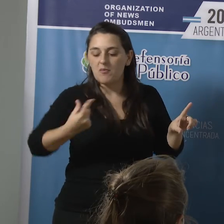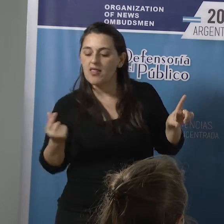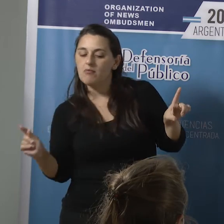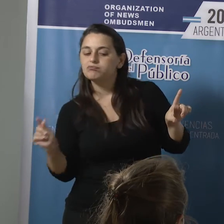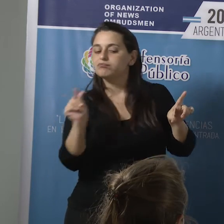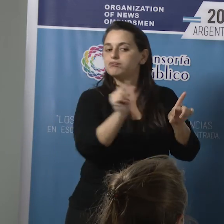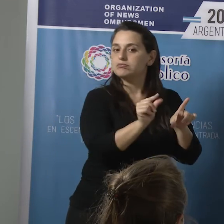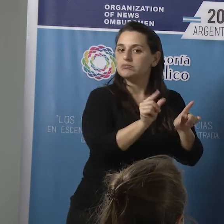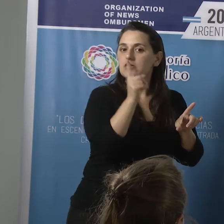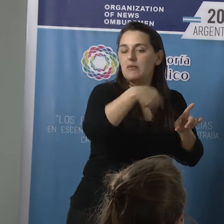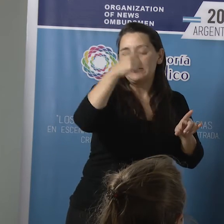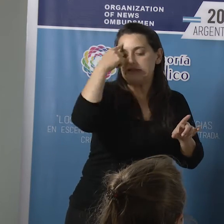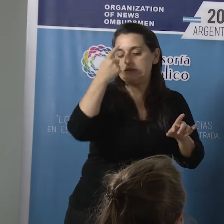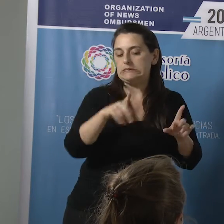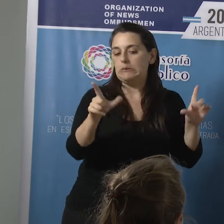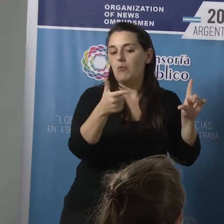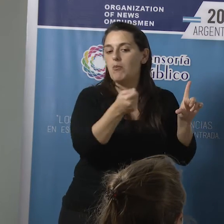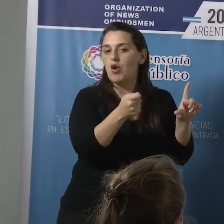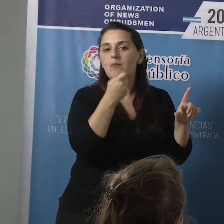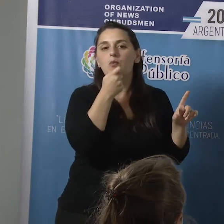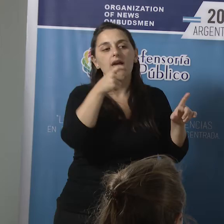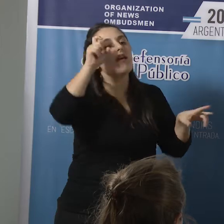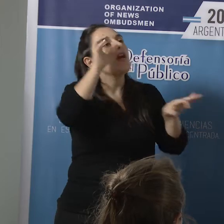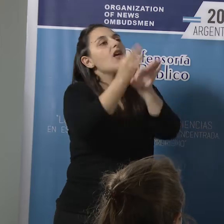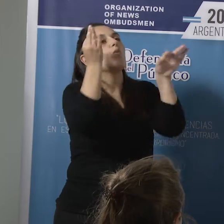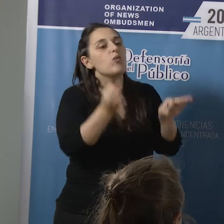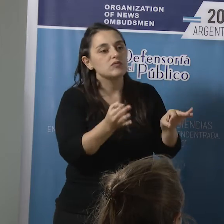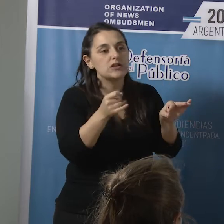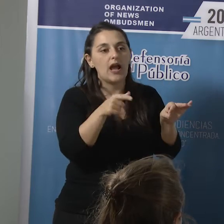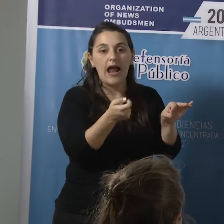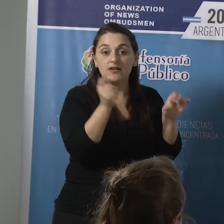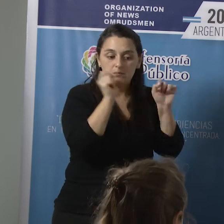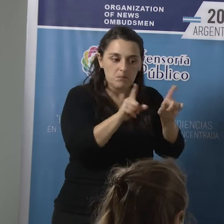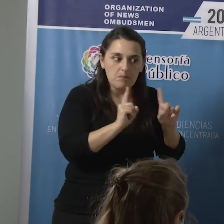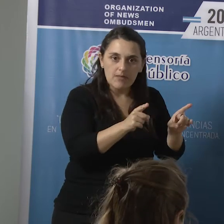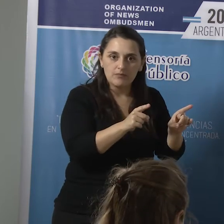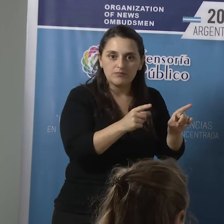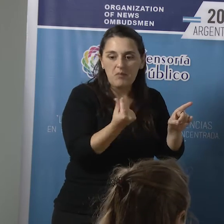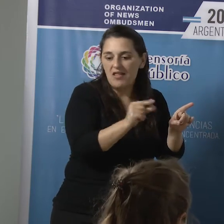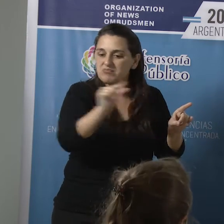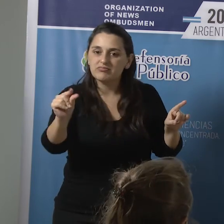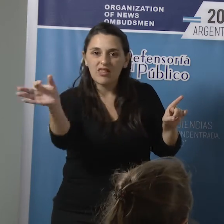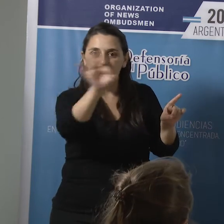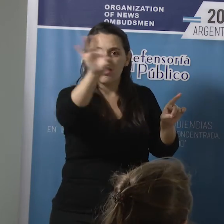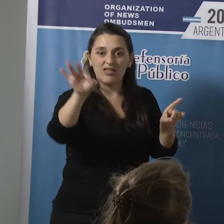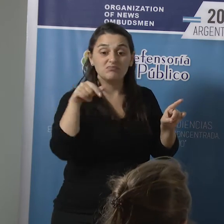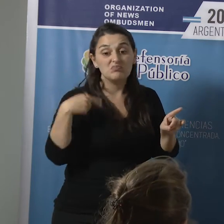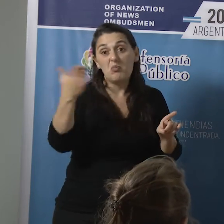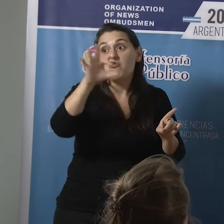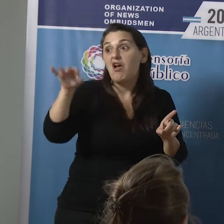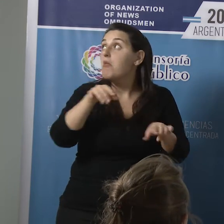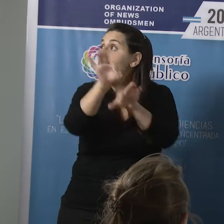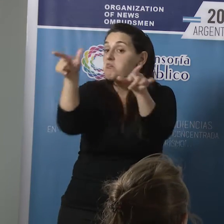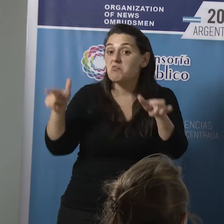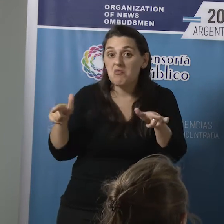ese dinero para programas destinados a la educación en el mismo canal. Como no está diseñado el porcentaje, entonces